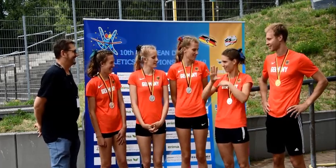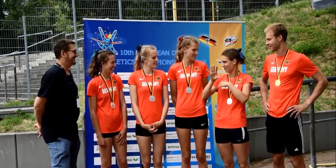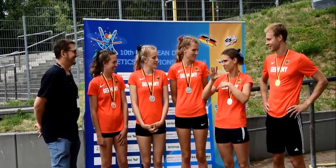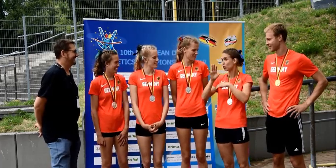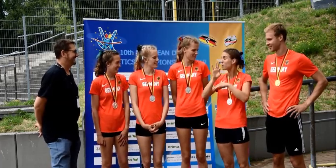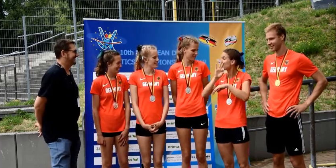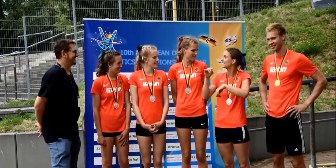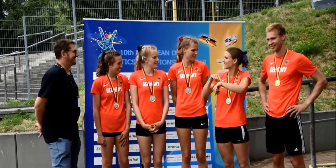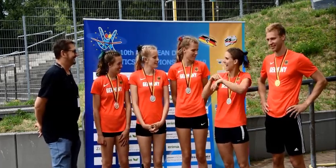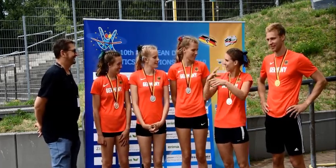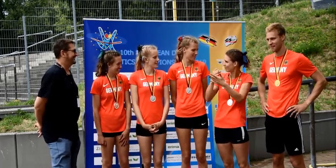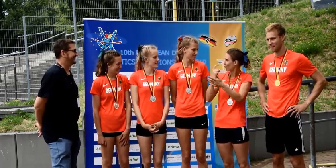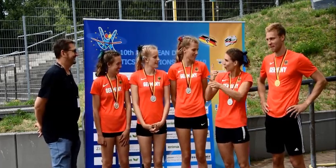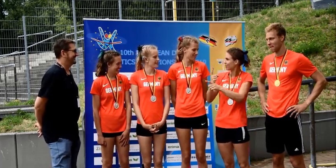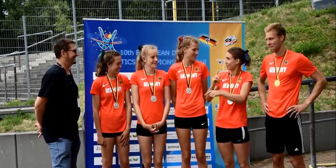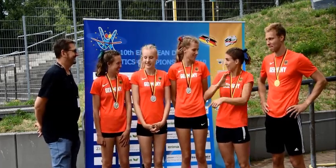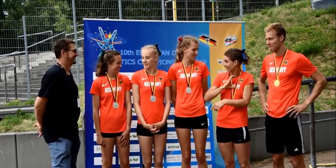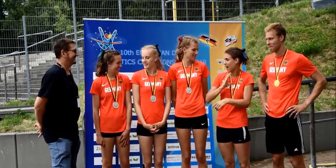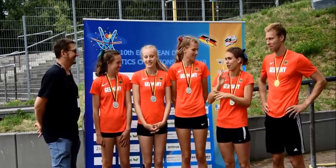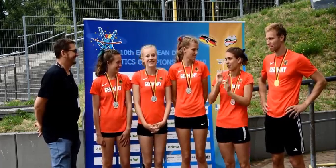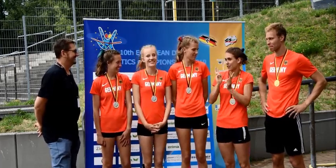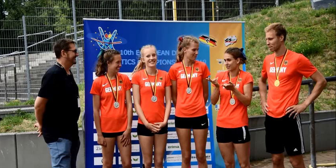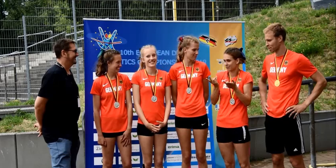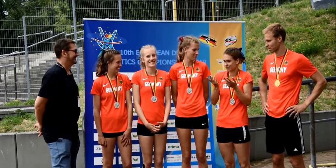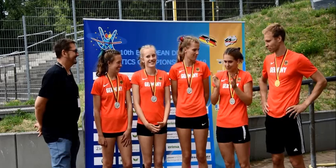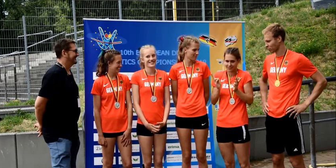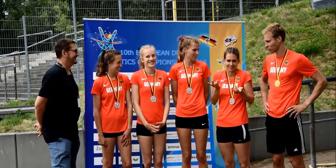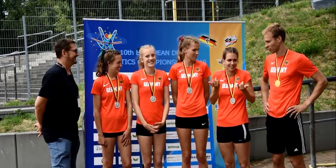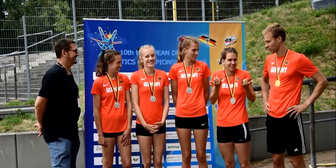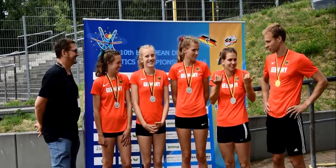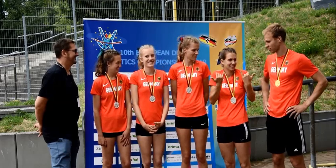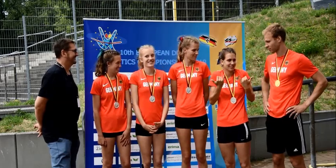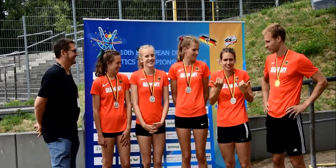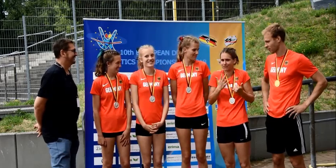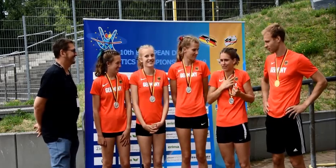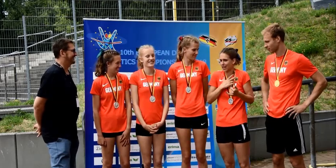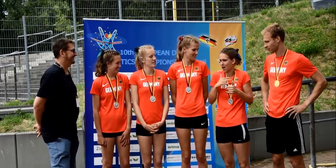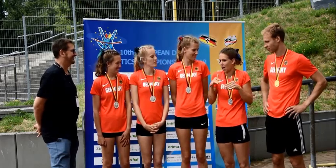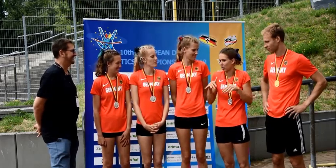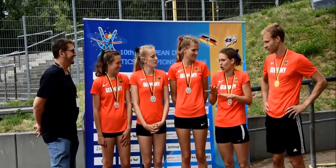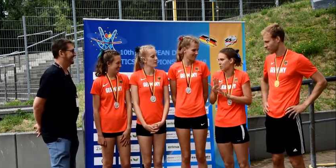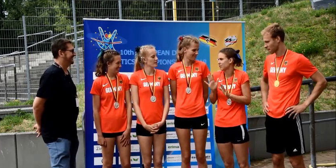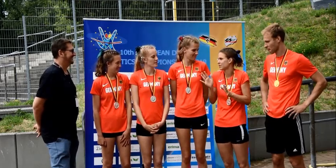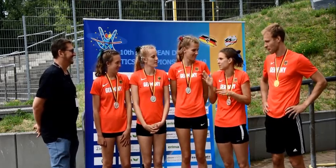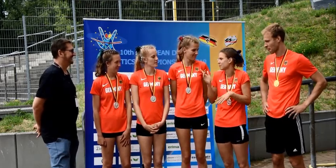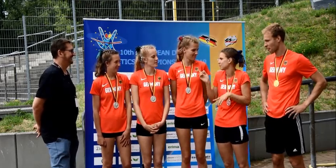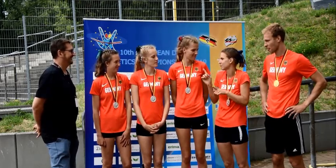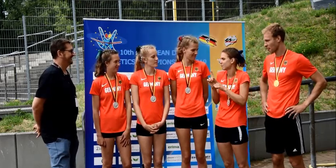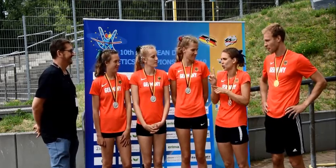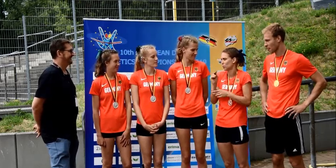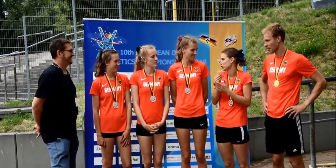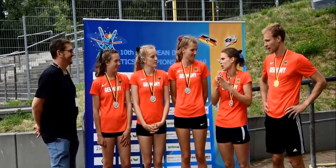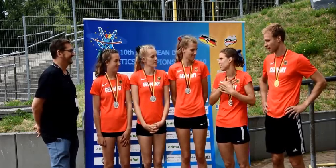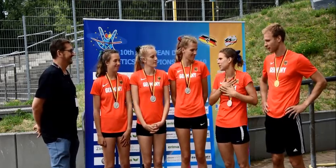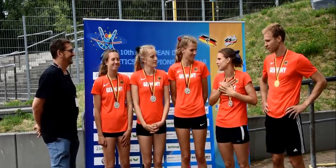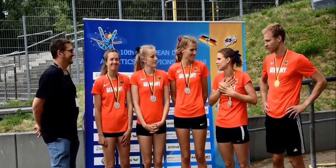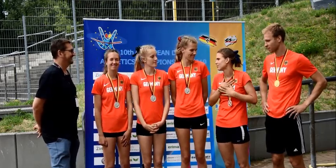unter 50, ne? Bestzeit vielleicht sogar noch zu holen, das wäre genial und jetzt haben wir Realität ist da,